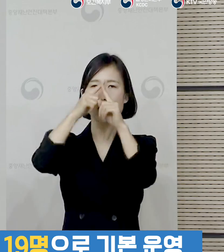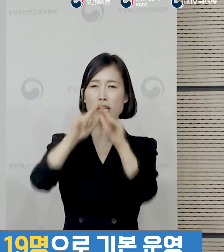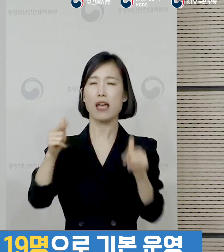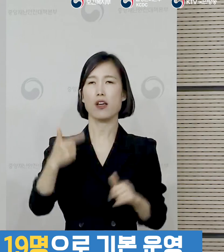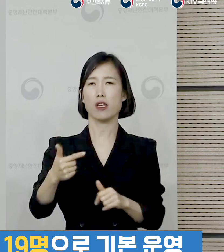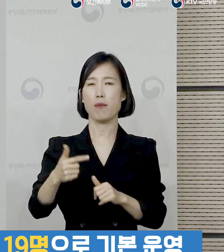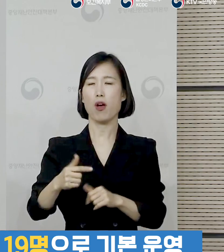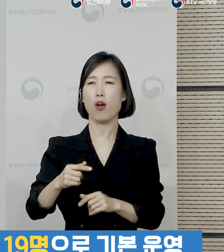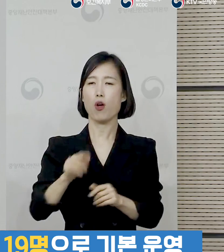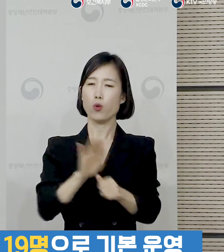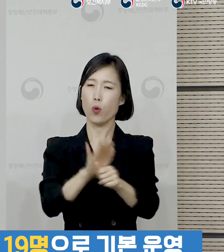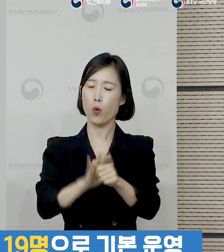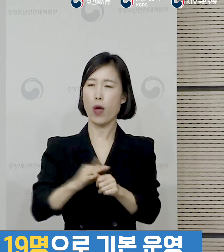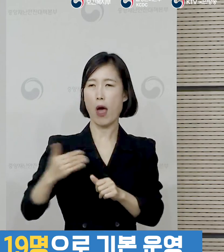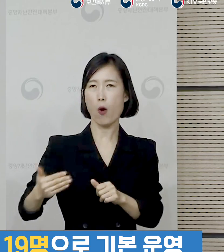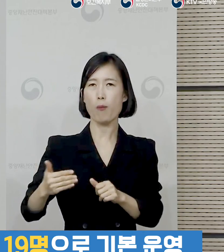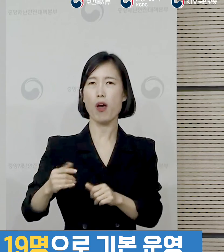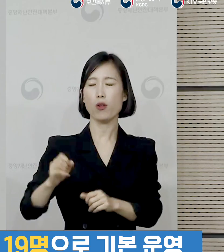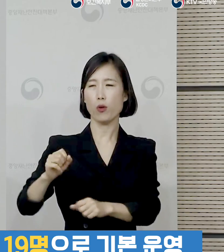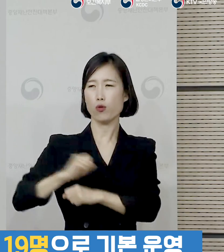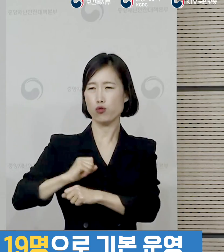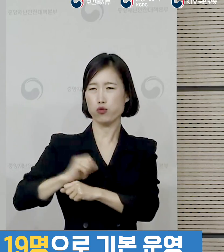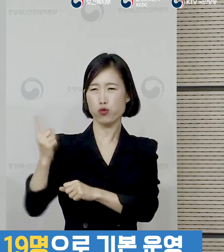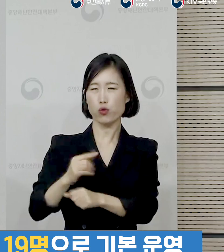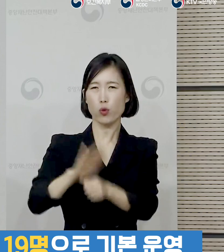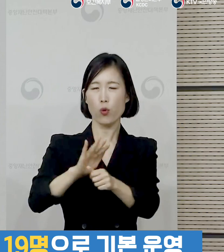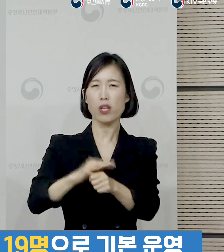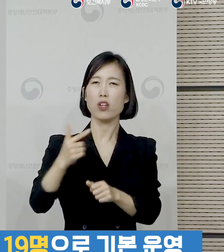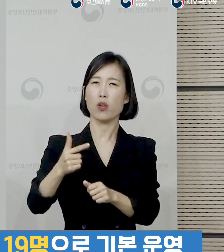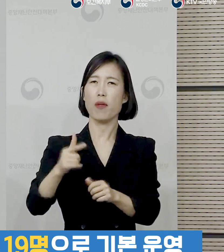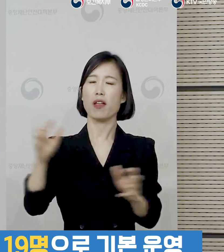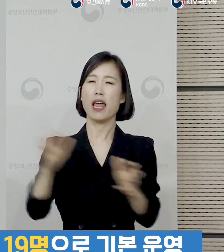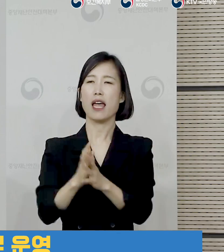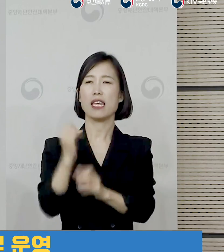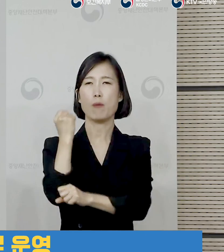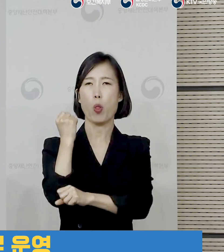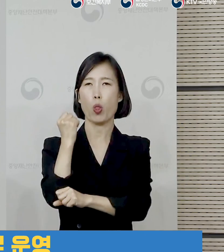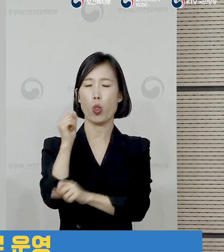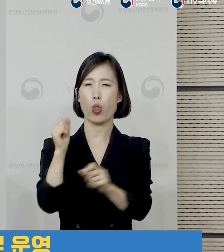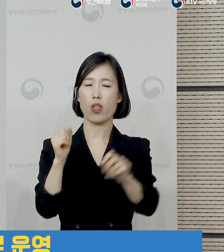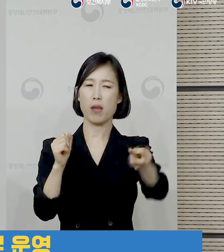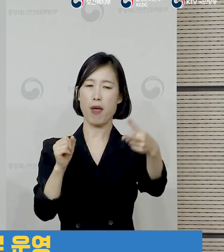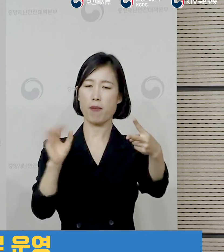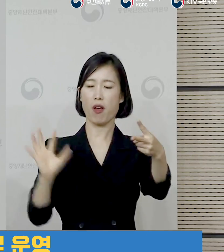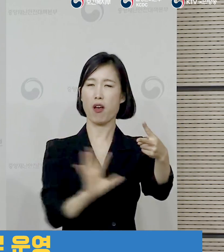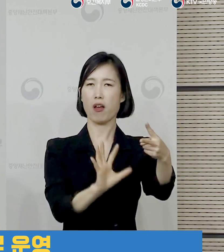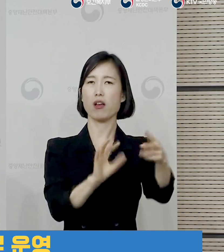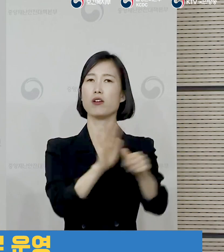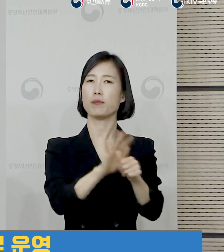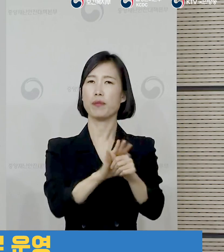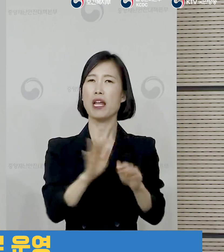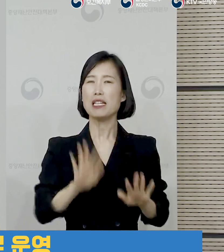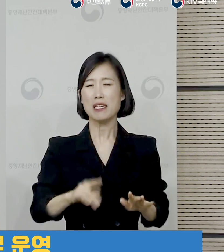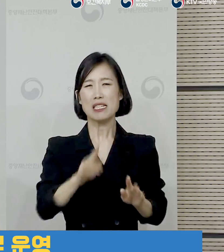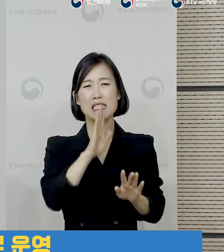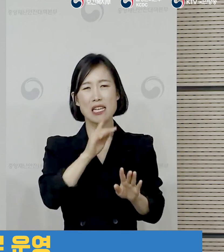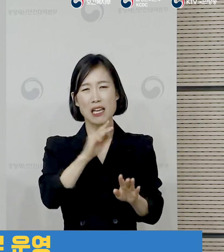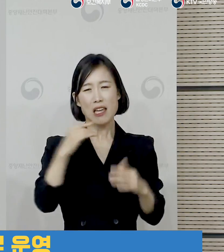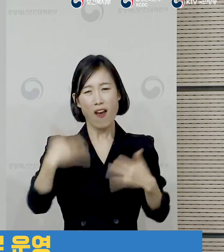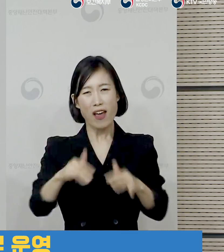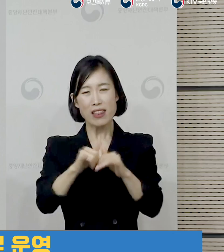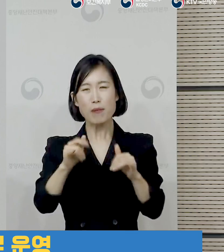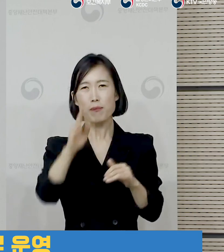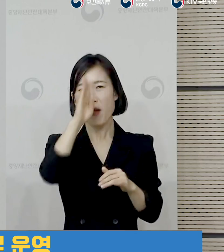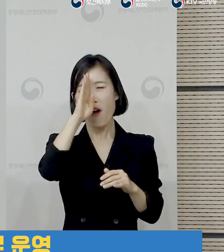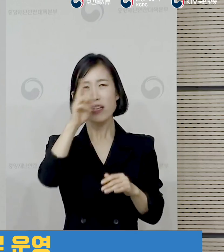6명, 간호조무사 9명, 이걸 기본 세트로 해서 운영을 하게 됩니다. 기본적으로 치료보다는 모니터링 위주, 그 다음에